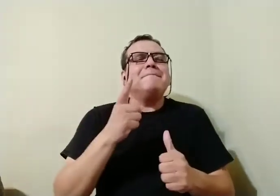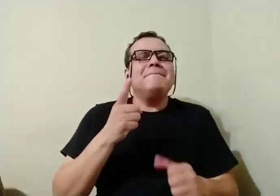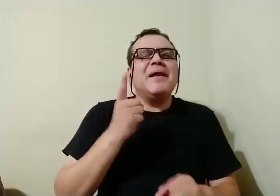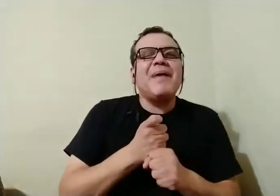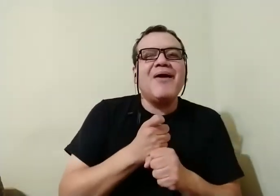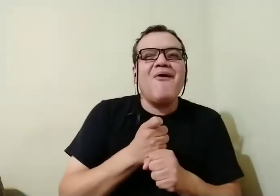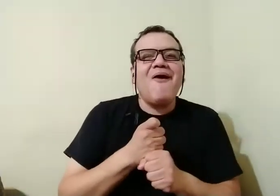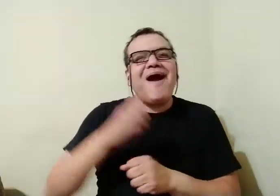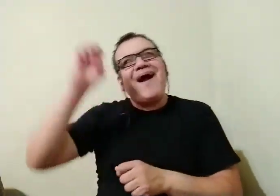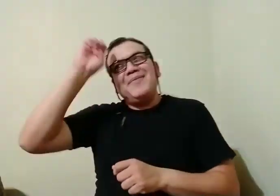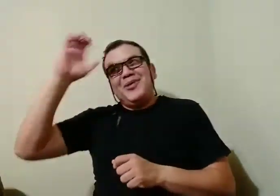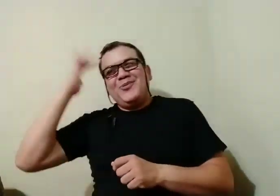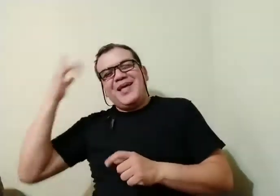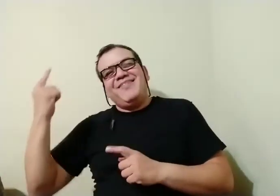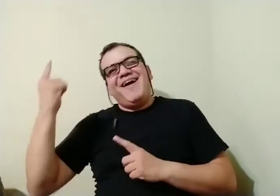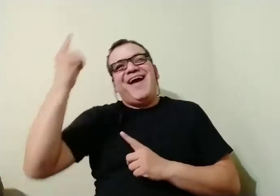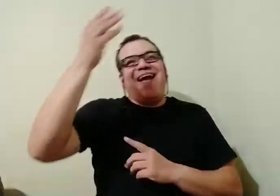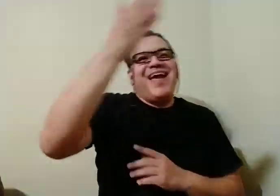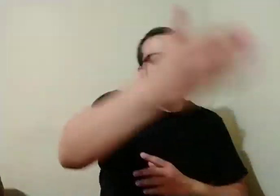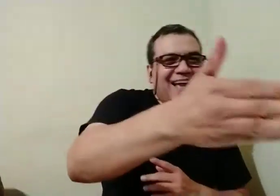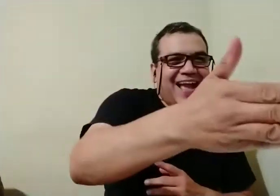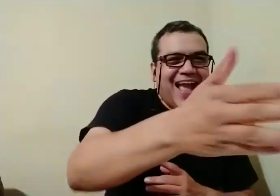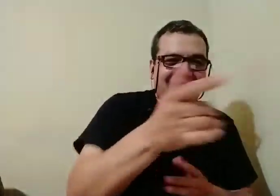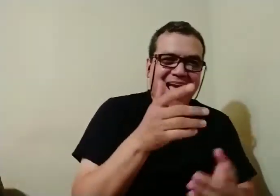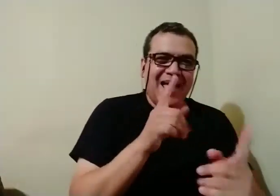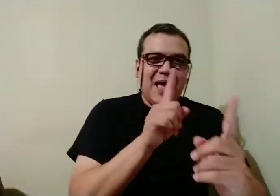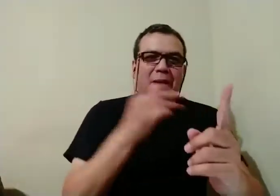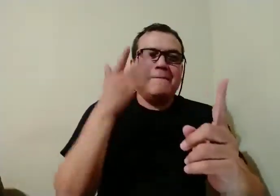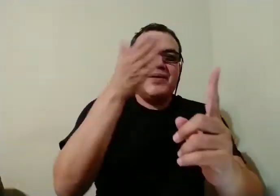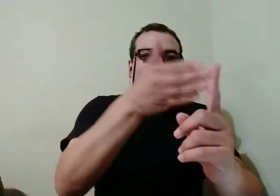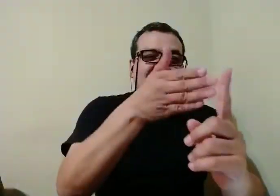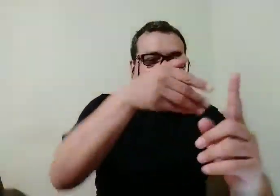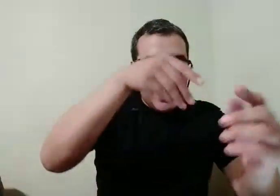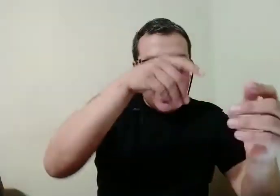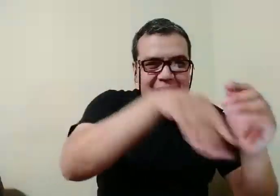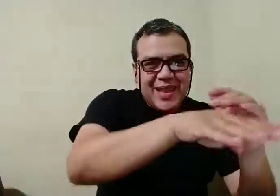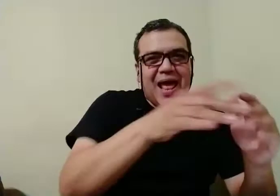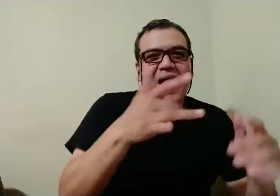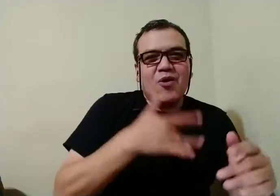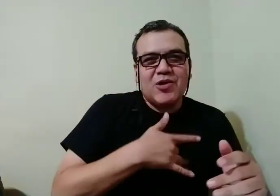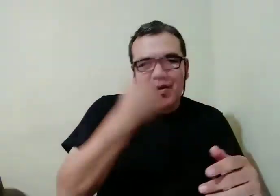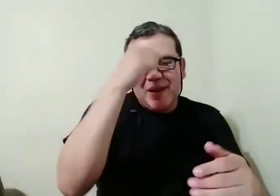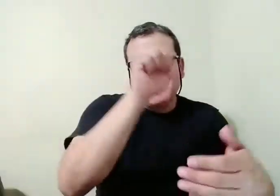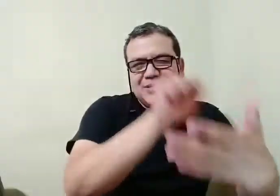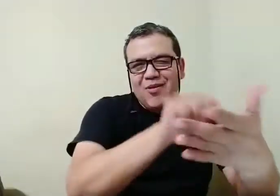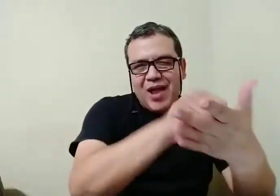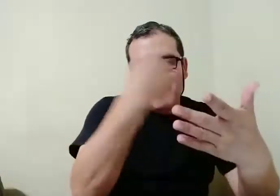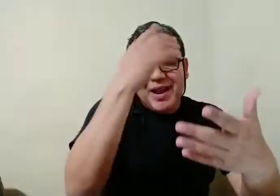para recibir el mensaje del Evangelio. Él está ahí con